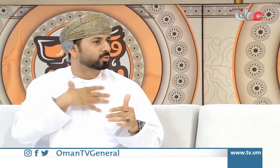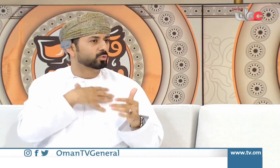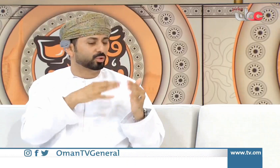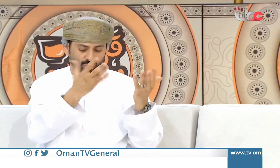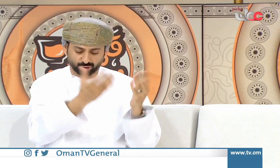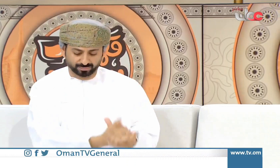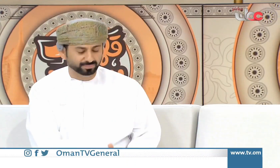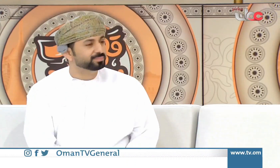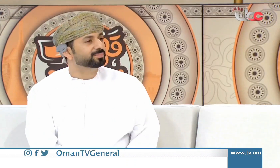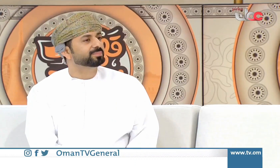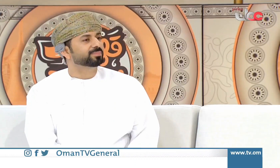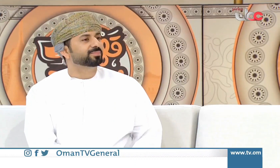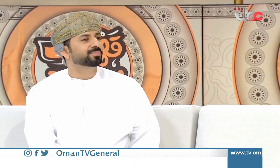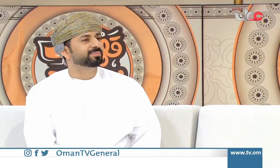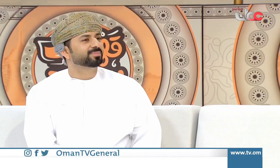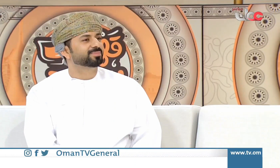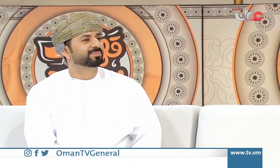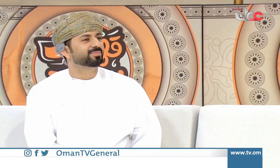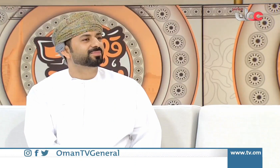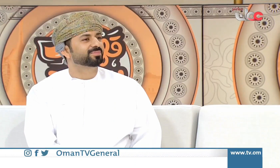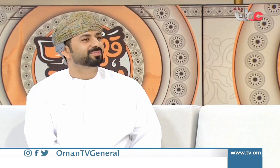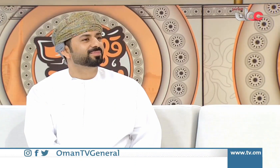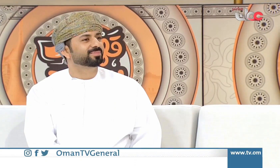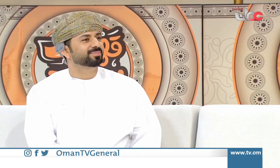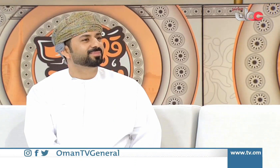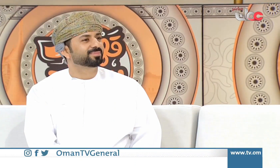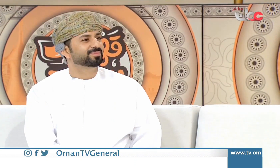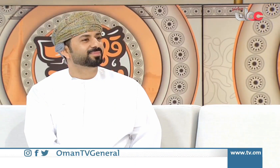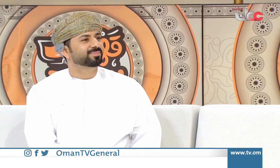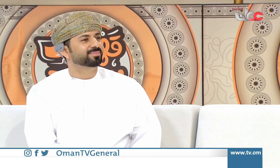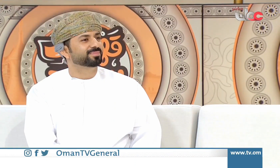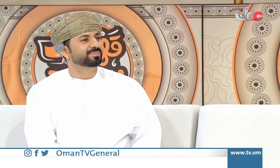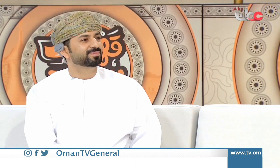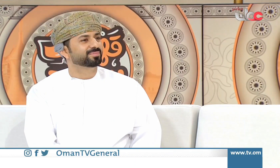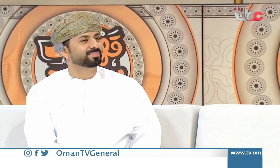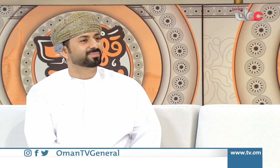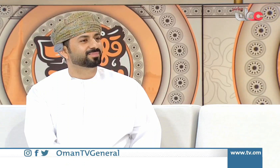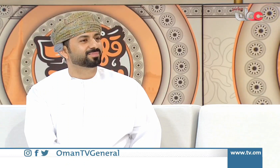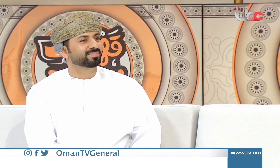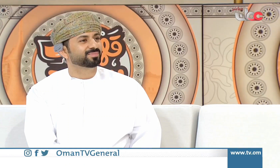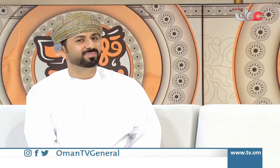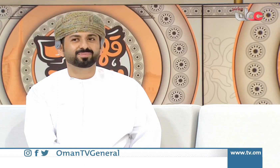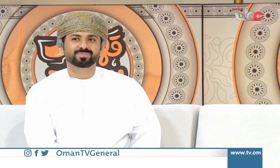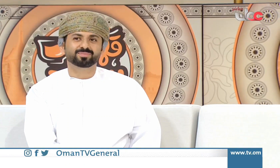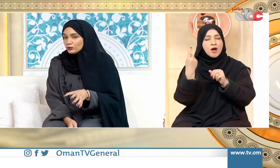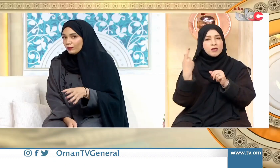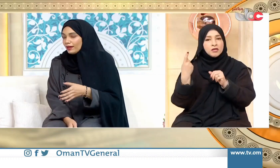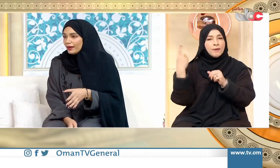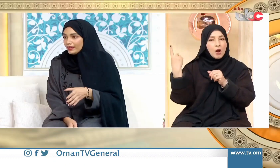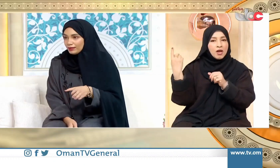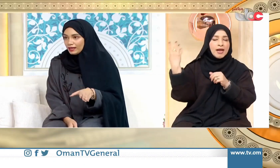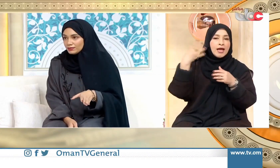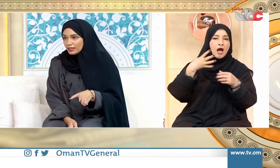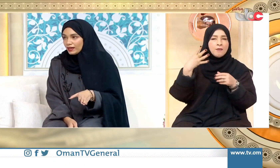والبرامج، وكيف كان شعور الناس في هذا، في المشاركة في هذا الملتقى؟ عدد الأيام كانت ما بين محصورا